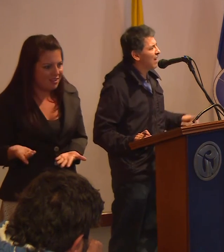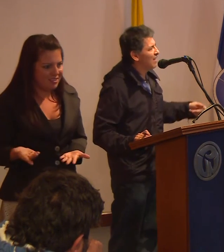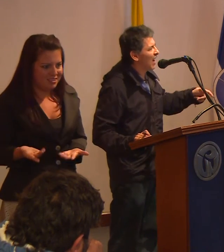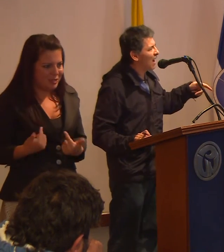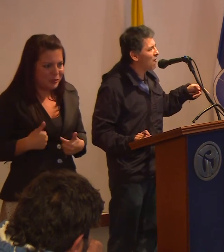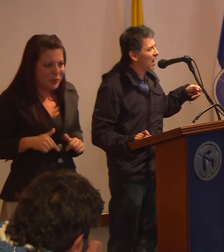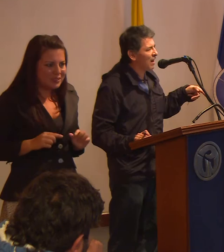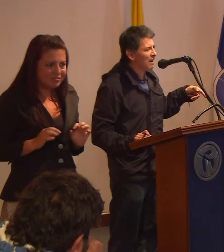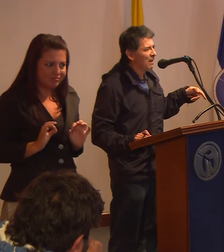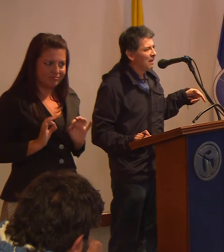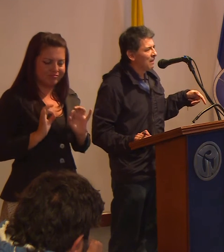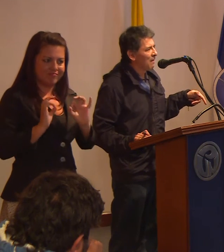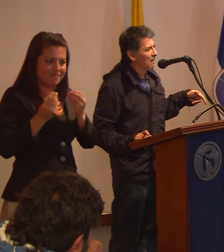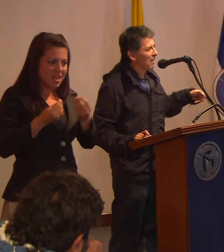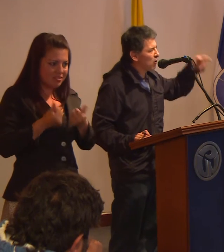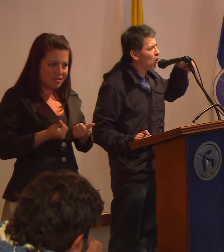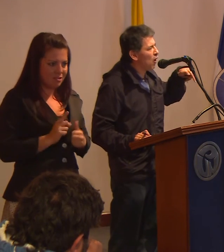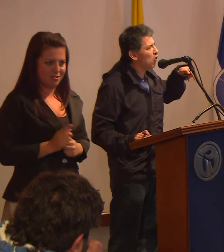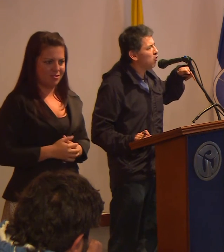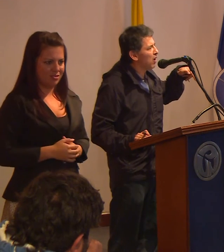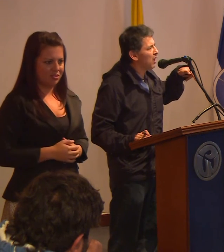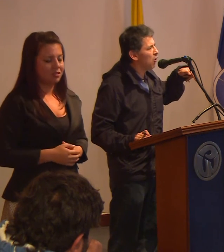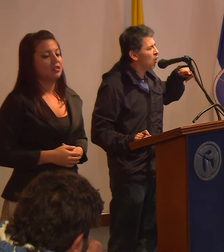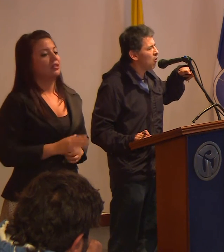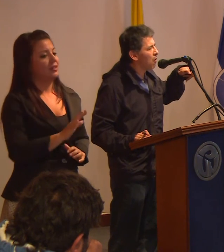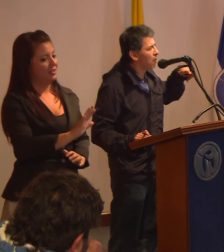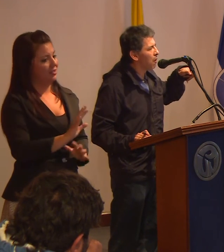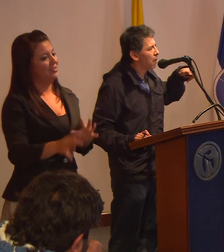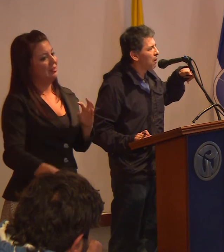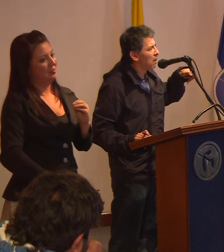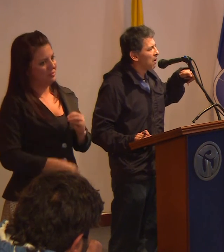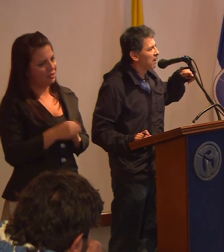Eso sin entrar a hablar de todo el contenido